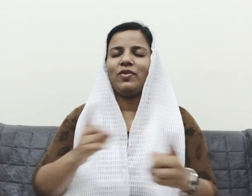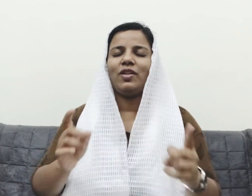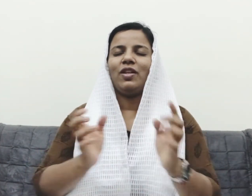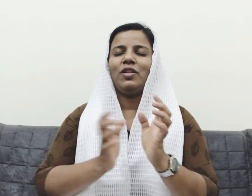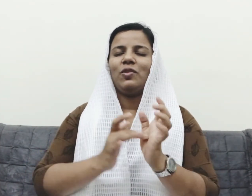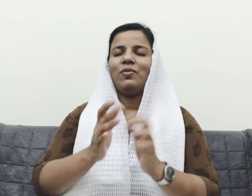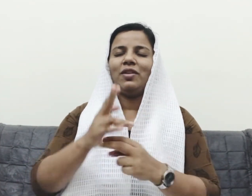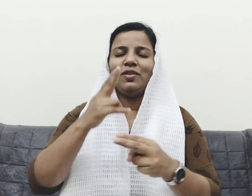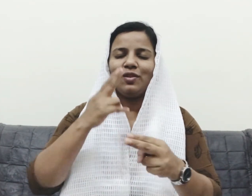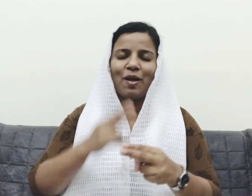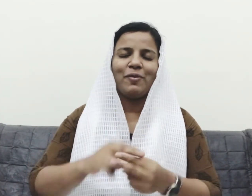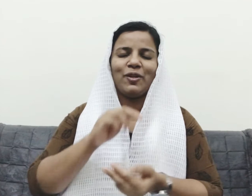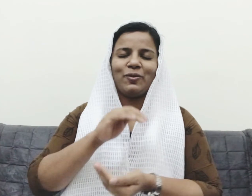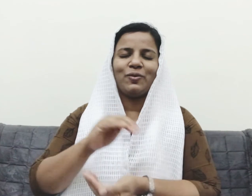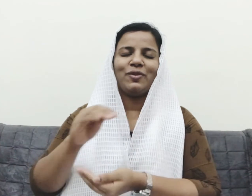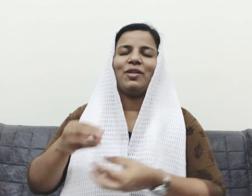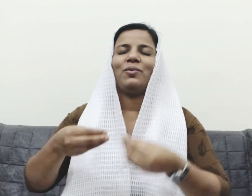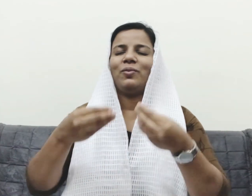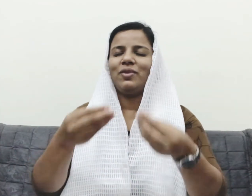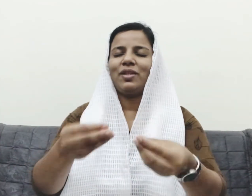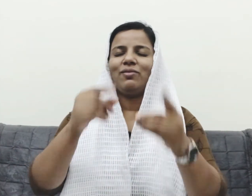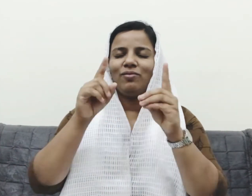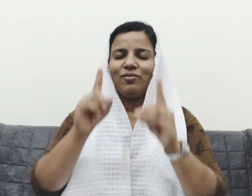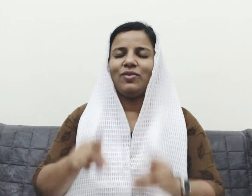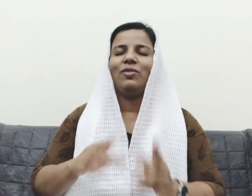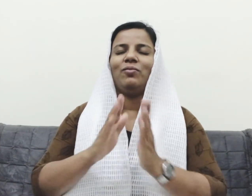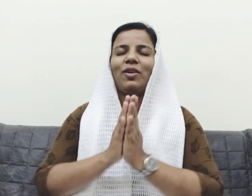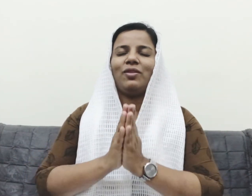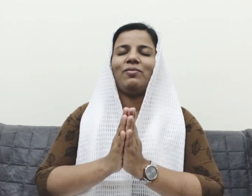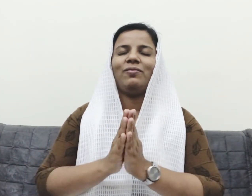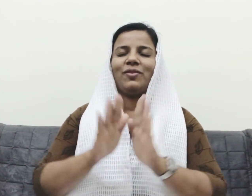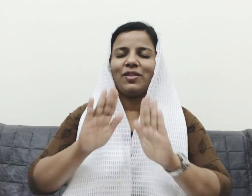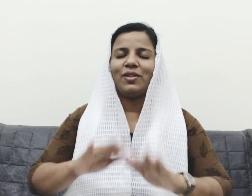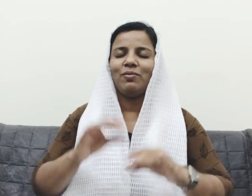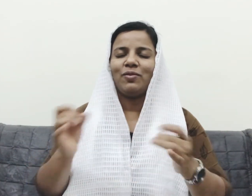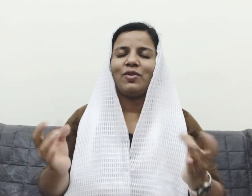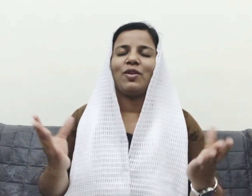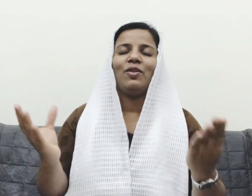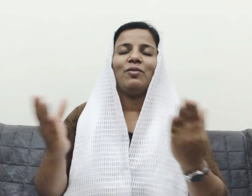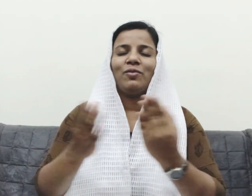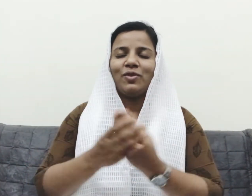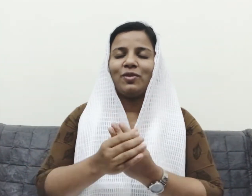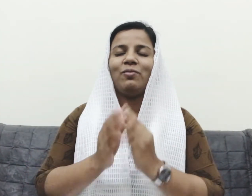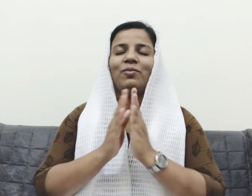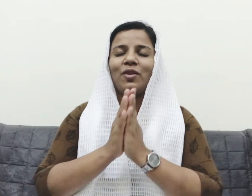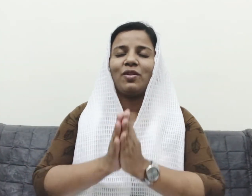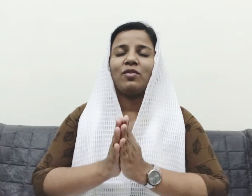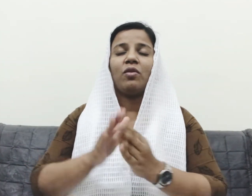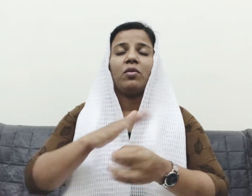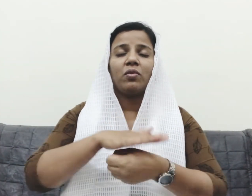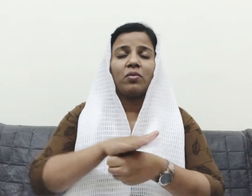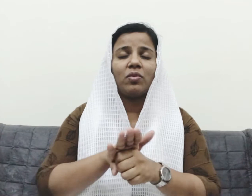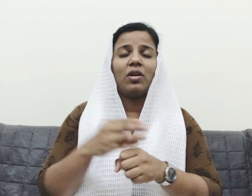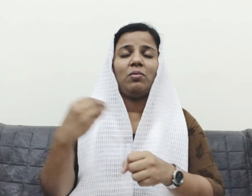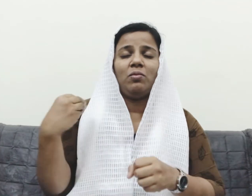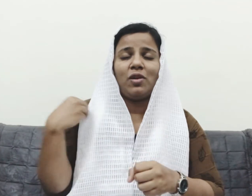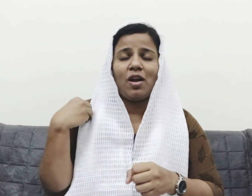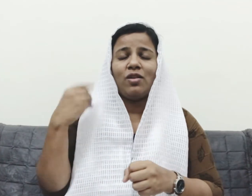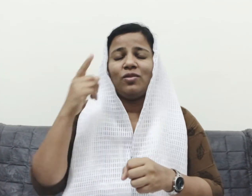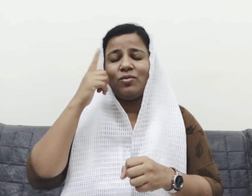ക്രിസ്തുവിൻ്റെ നാമത്തിൽ തൻ്റെ മക്കൾക്കുണ്ടാകട്ടെ. അതുപോലെ കർത്താവെ, ഞങ്ങൾ ഈ പ്രഭാതത്തിൽ ഒരുമിച്ച് പ്രാർത്ഥിക്കുക. കോവിഡിനാൽ ഭാരപ്പെട്ട് കർത്താവെ കഴിയുന്ന എല്ലാവരെയും ഞങ്ങൾ അങ്ങനെ